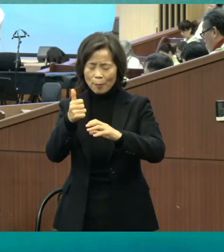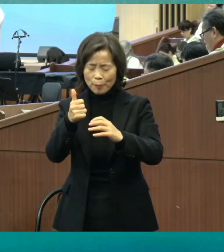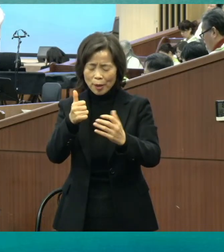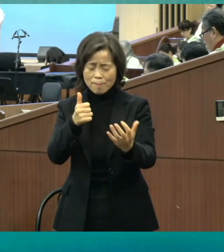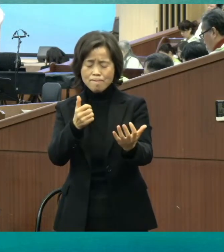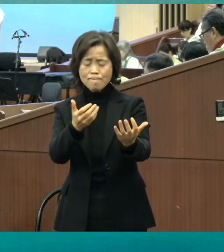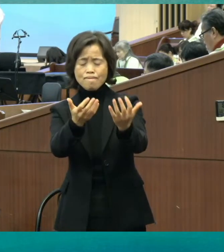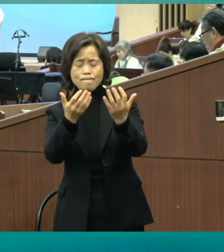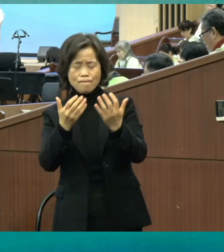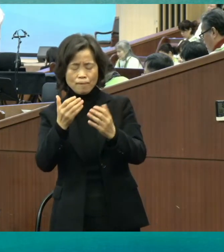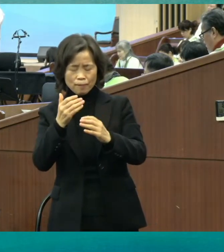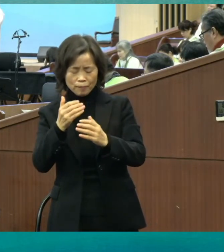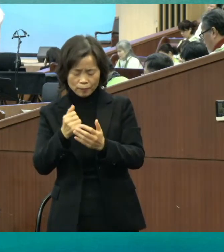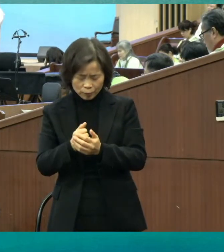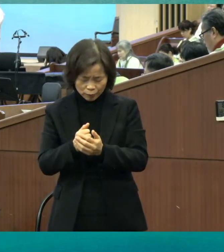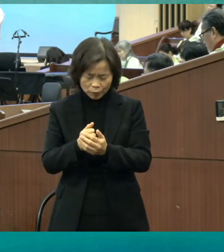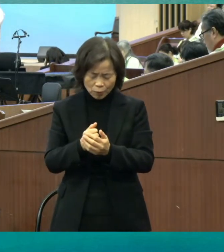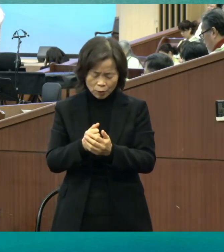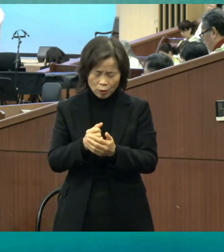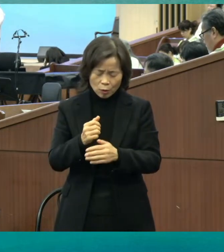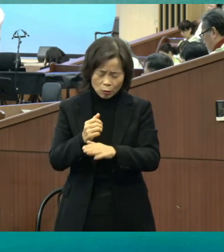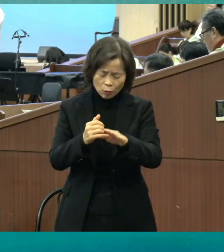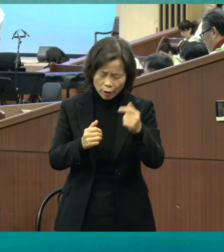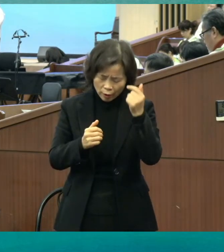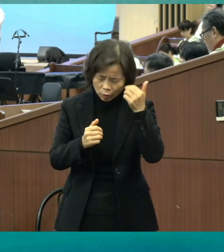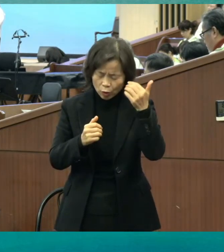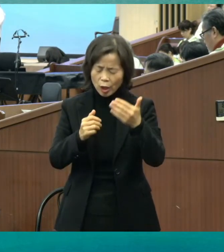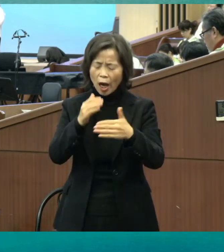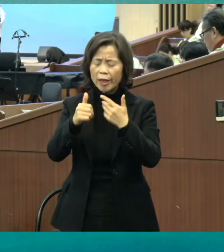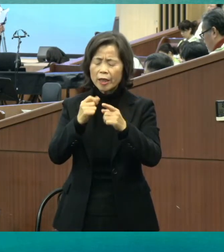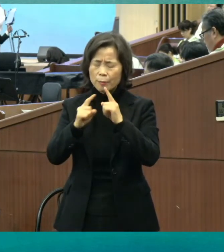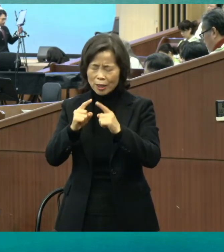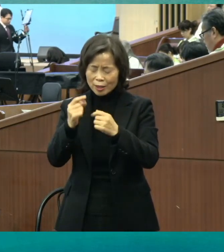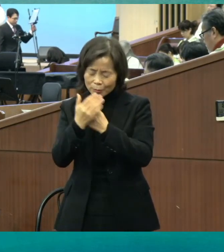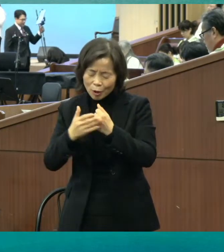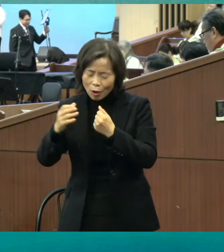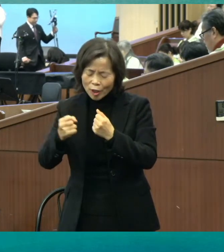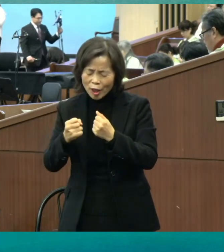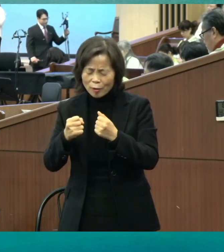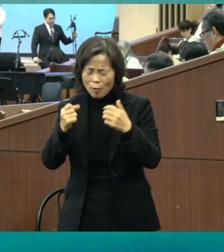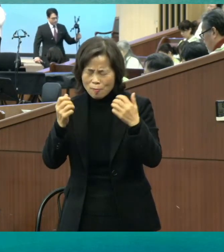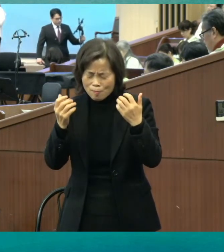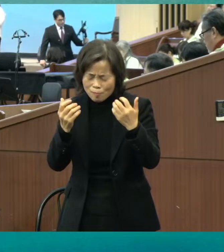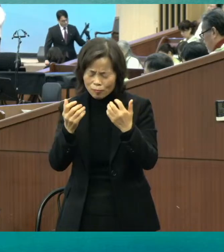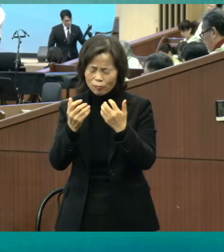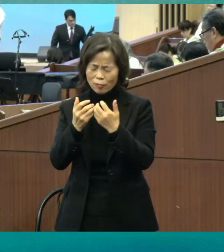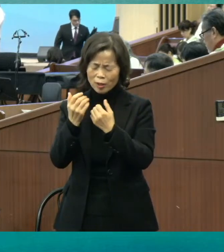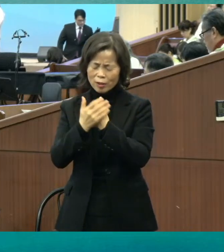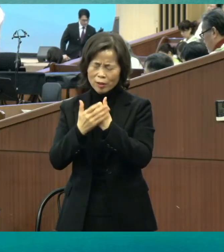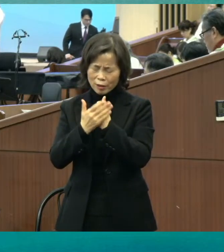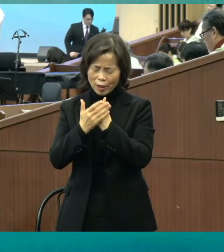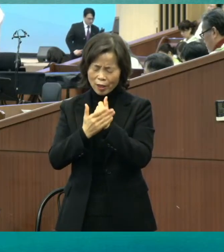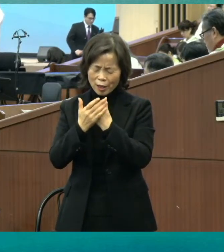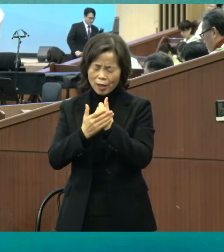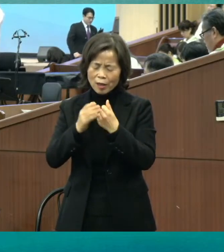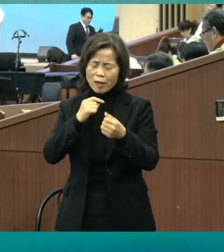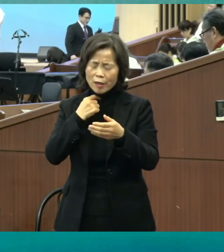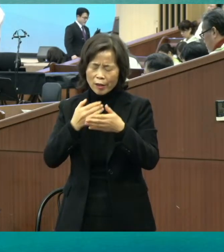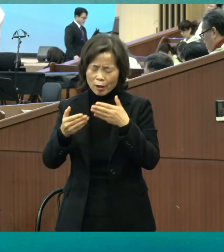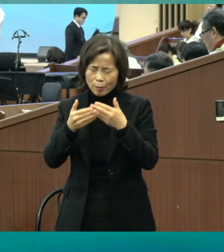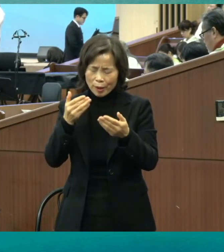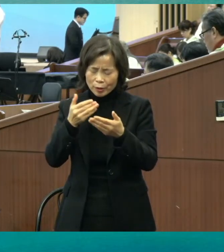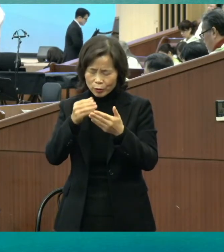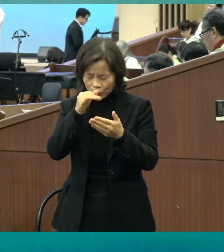하나님, 우리의 영혼이 주의 말씀으로 주의 은혜로 흡족한 은혜를 누리는 이 새벽이